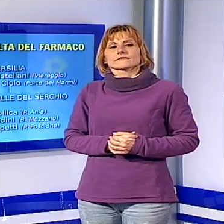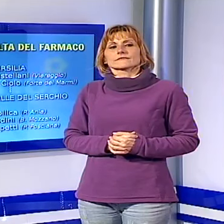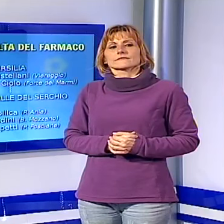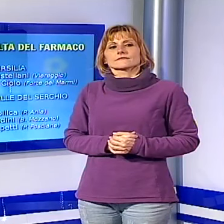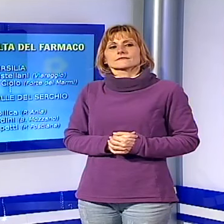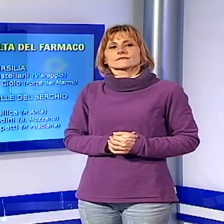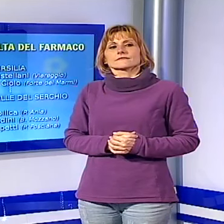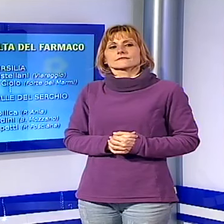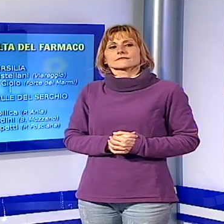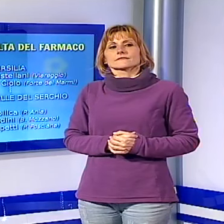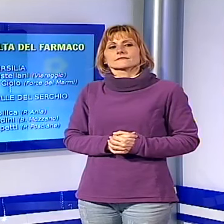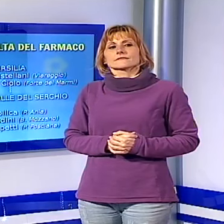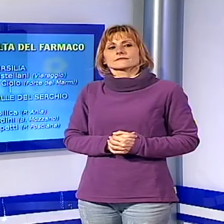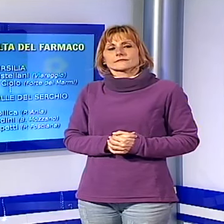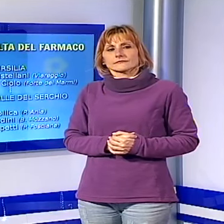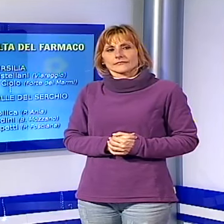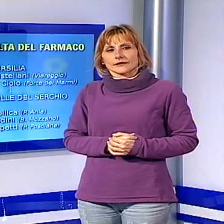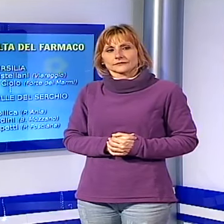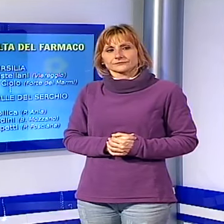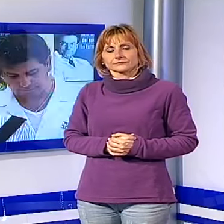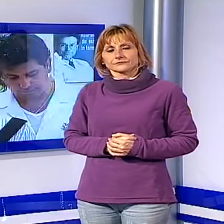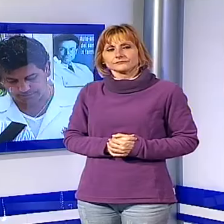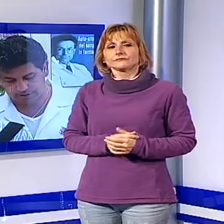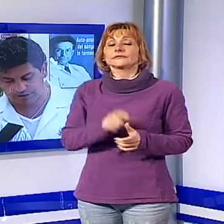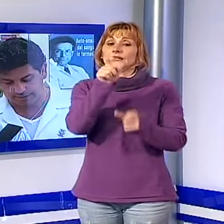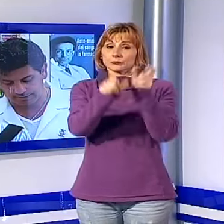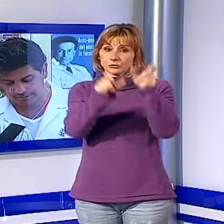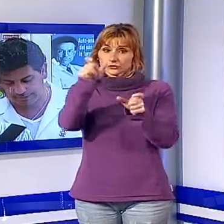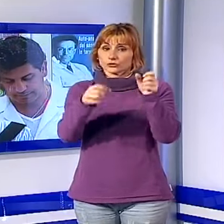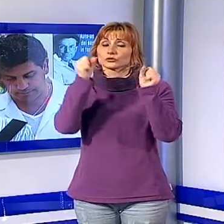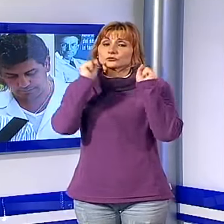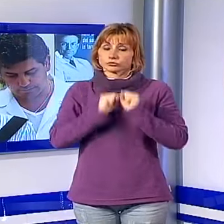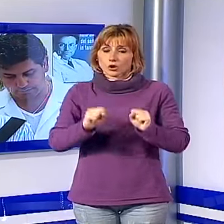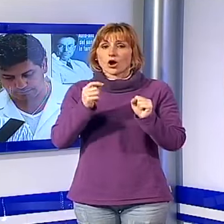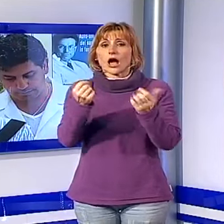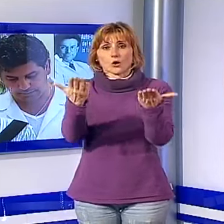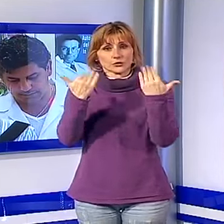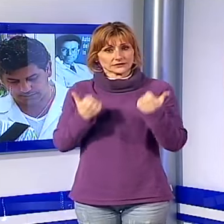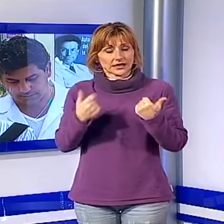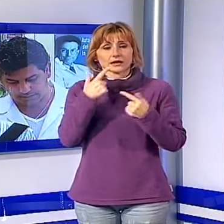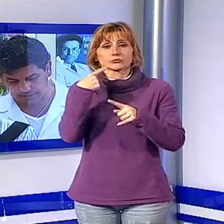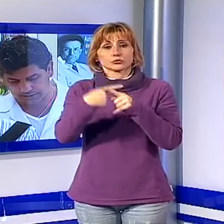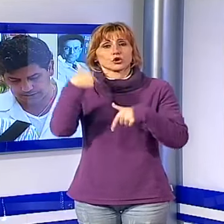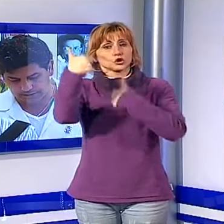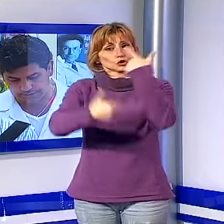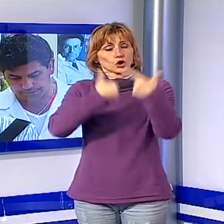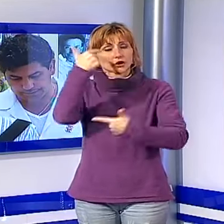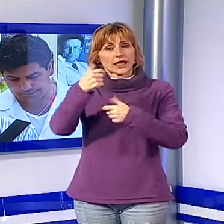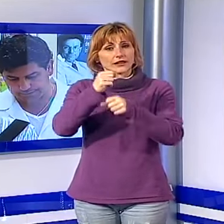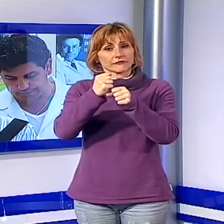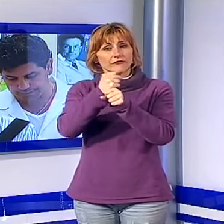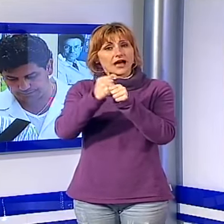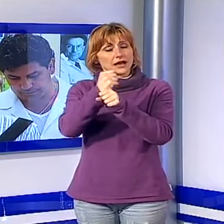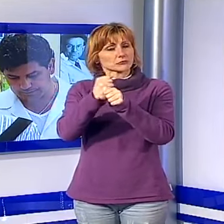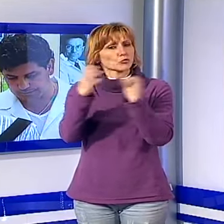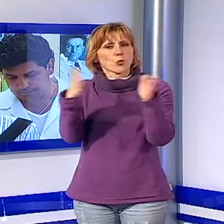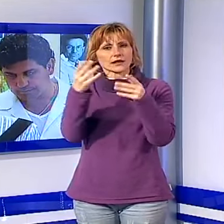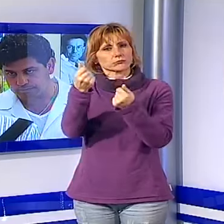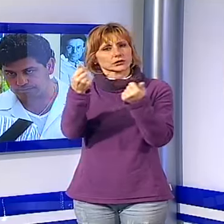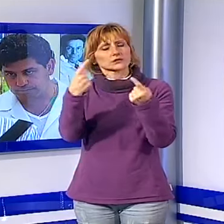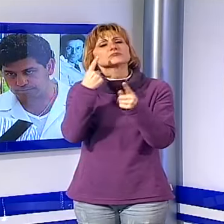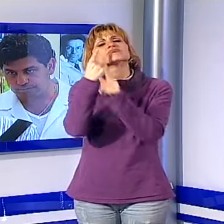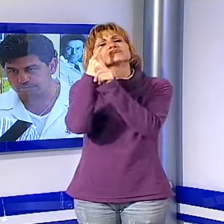Borgamozzano e Lupetti a Pieve Fosciana. Le persone potranno acquistare e donare farmaci da qualsiasi prezzo in base alle